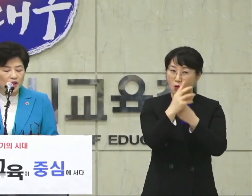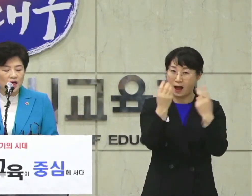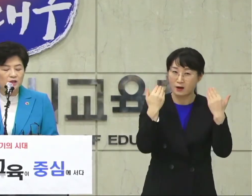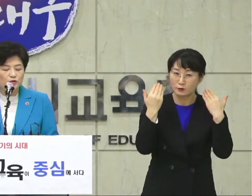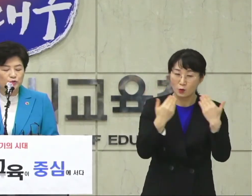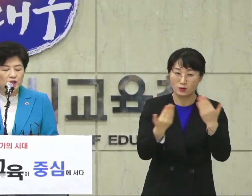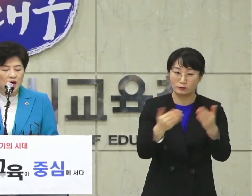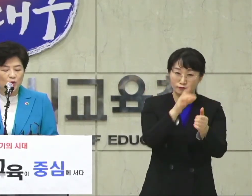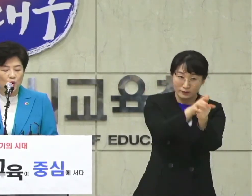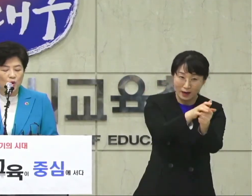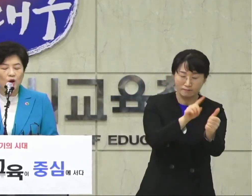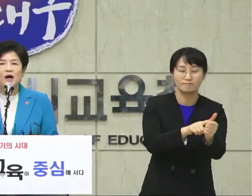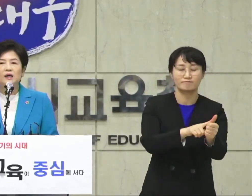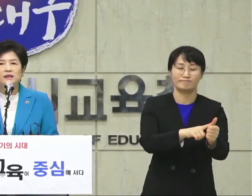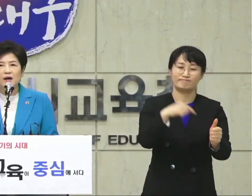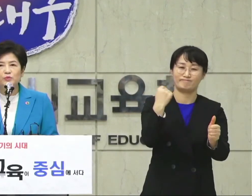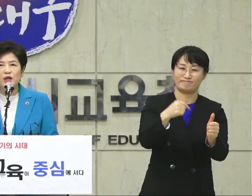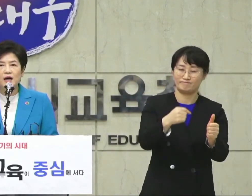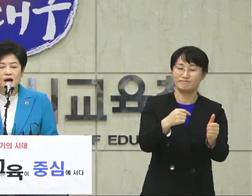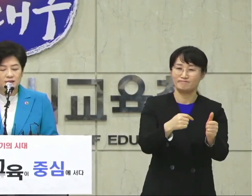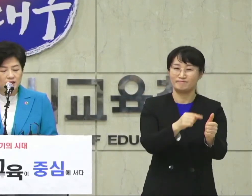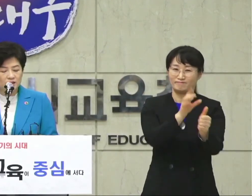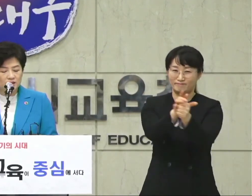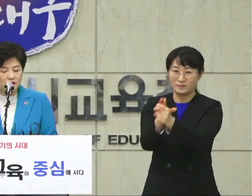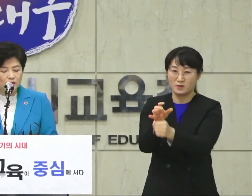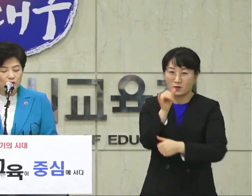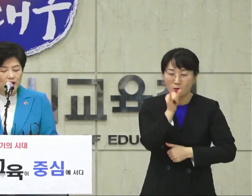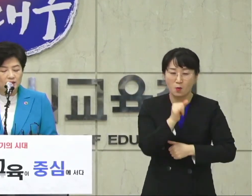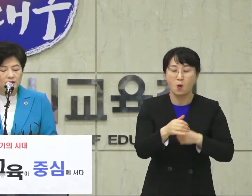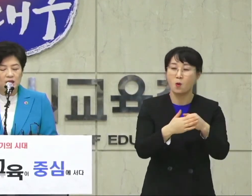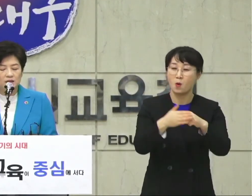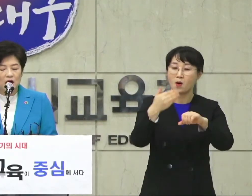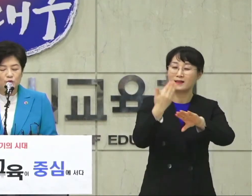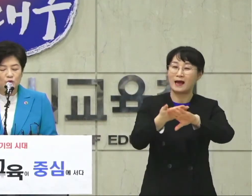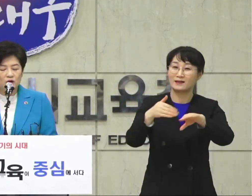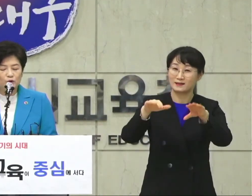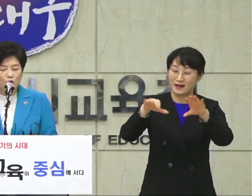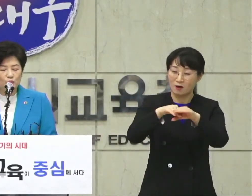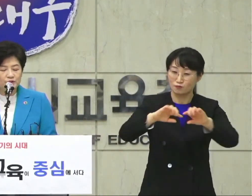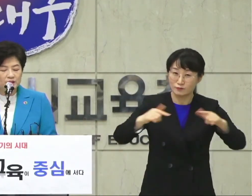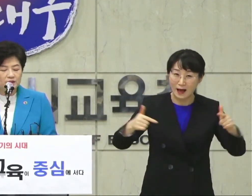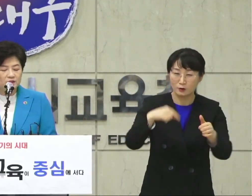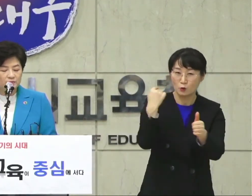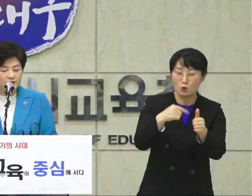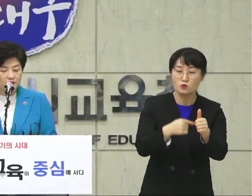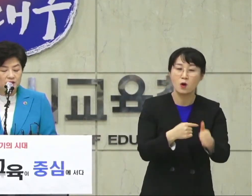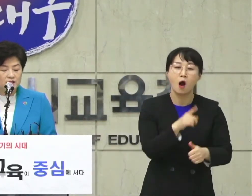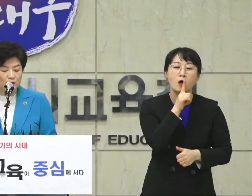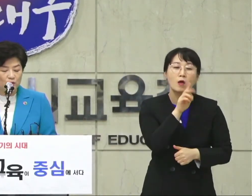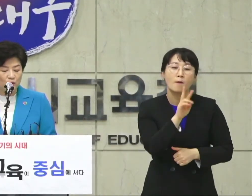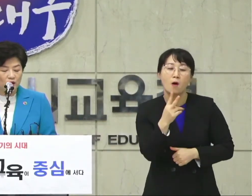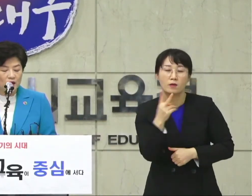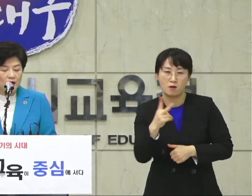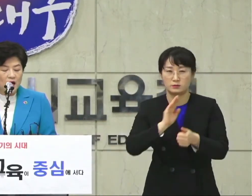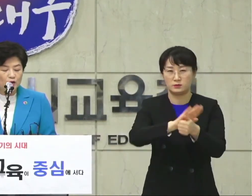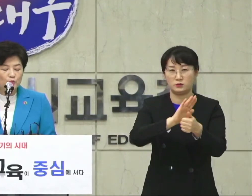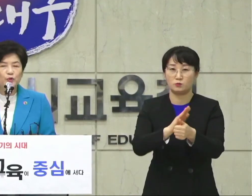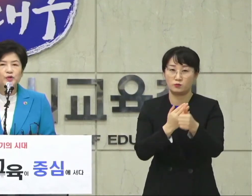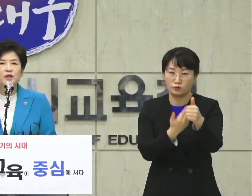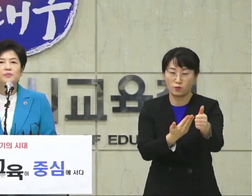위탁 교육기관을 운영하고 다문화 학생들을 위한 다국어 통번역 서비스를